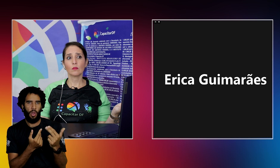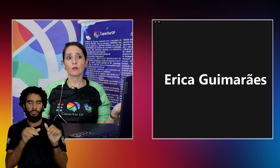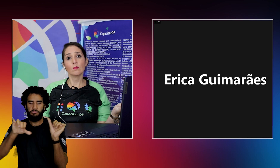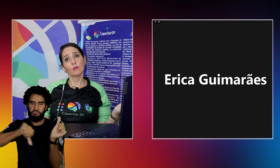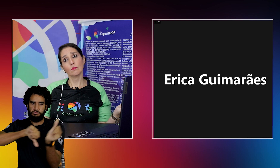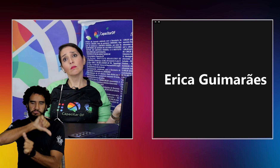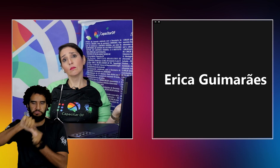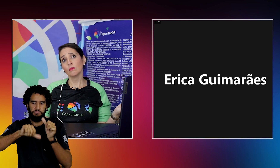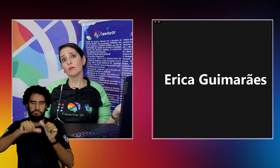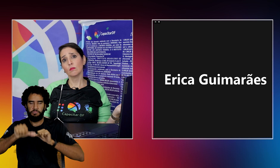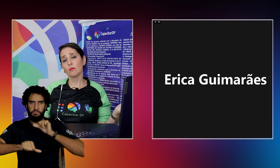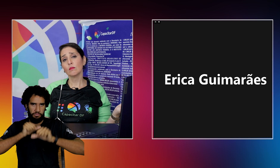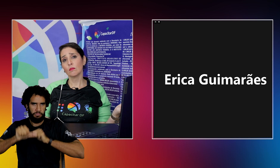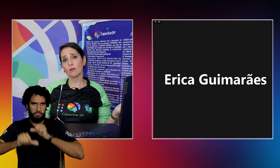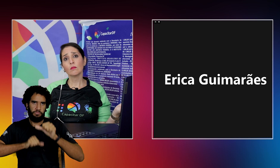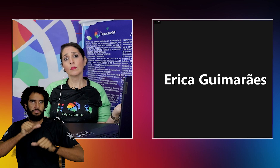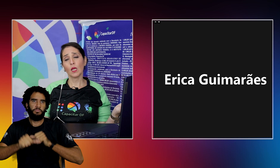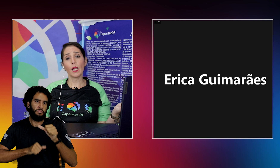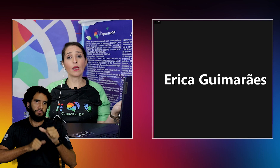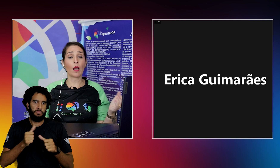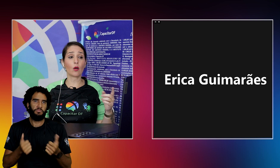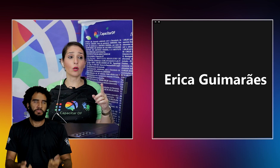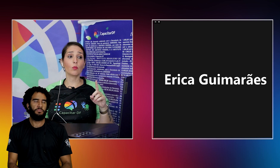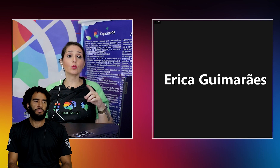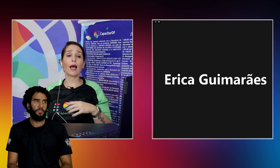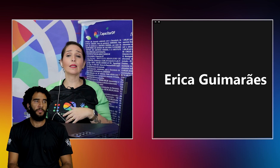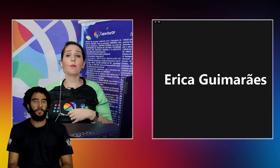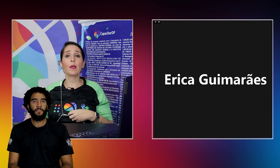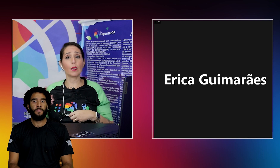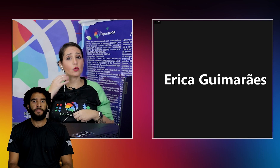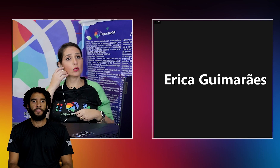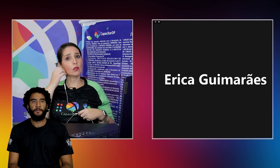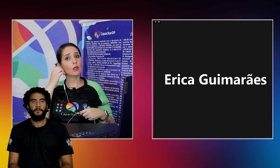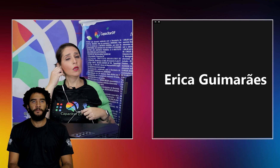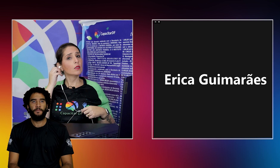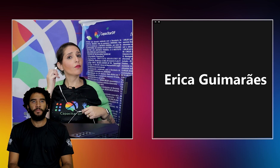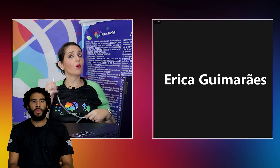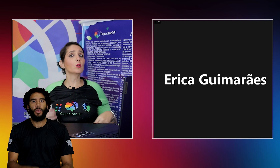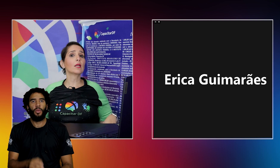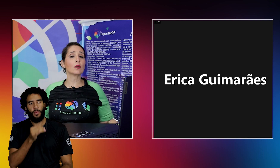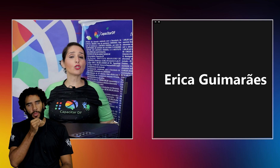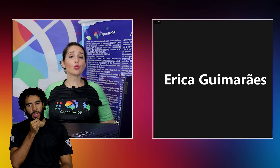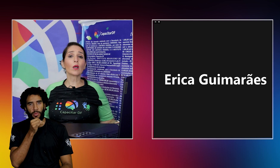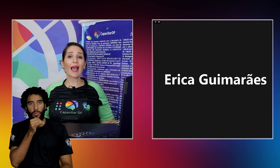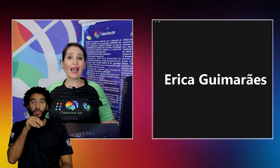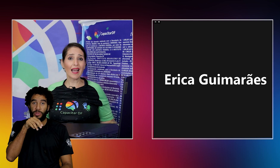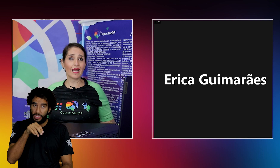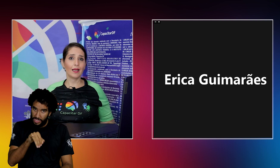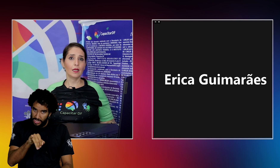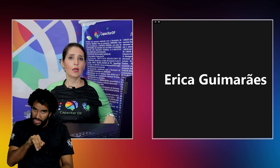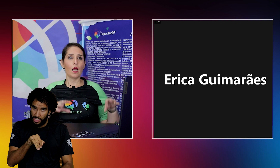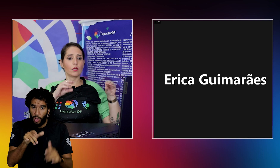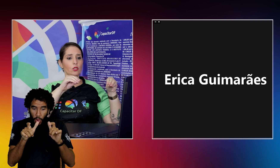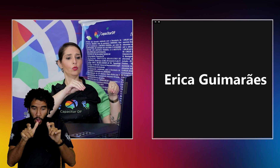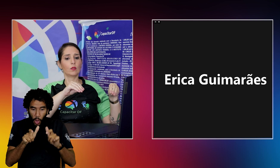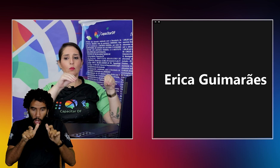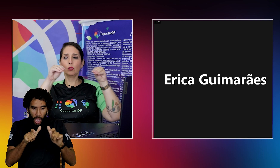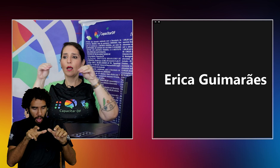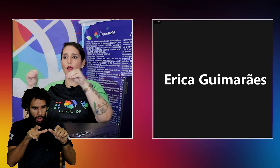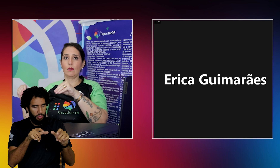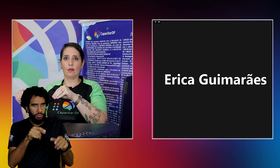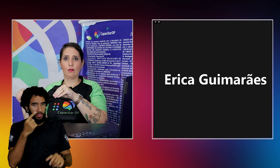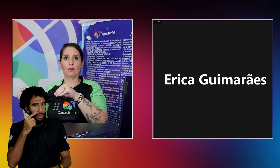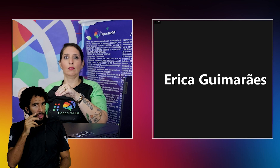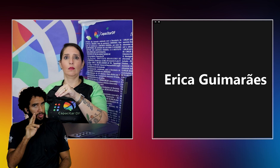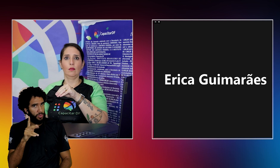É o mesmo, pode ser o mesmo sinal, né? Agora o mudar depende. Se for mudança de lugar, a gente Tipo, usa mudar